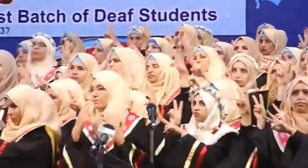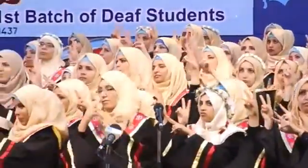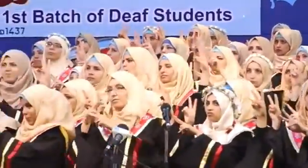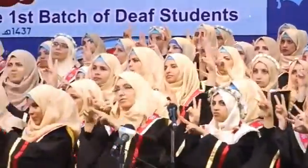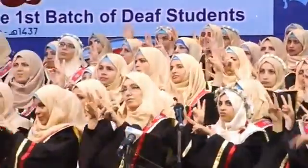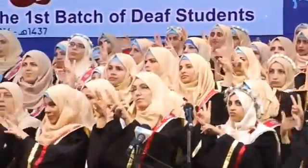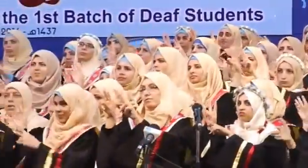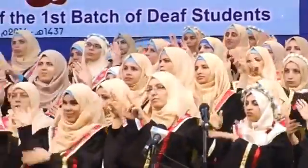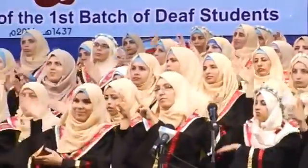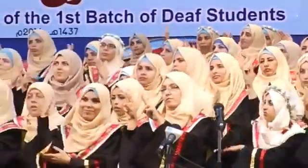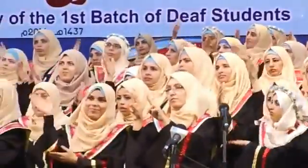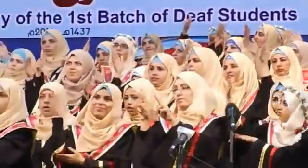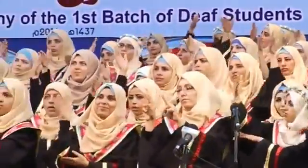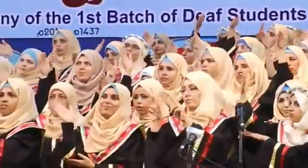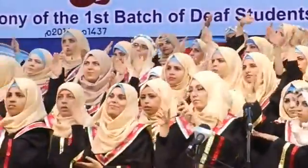مرفوعة العلم،